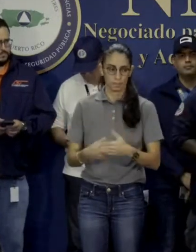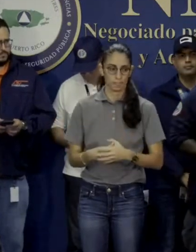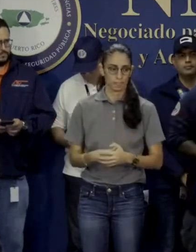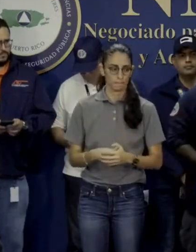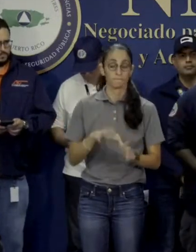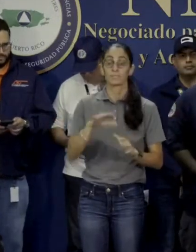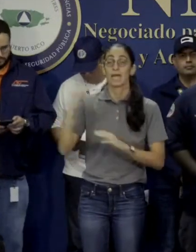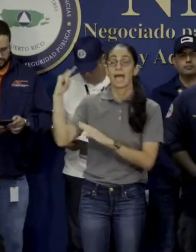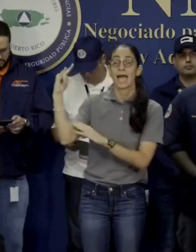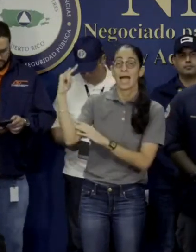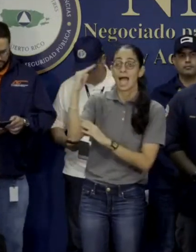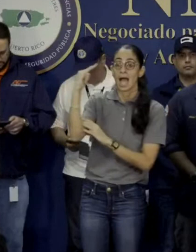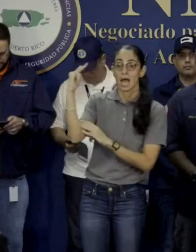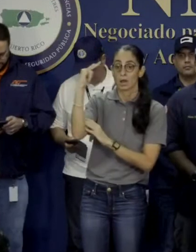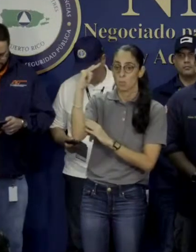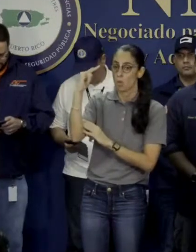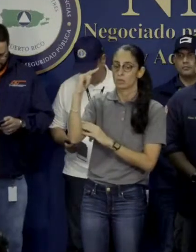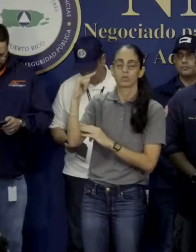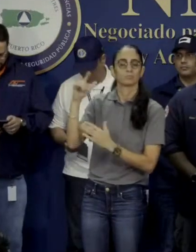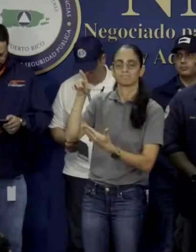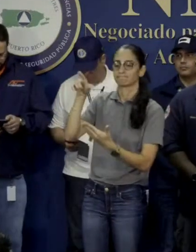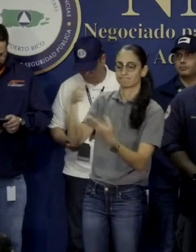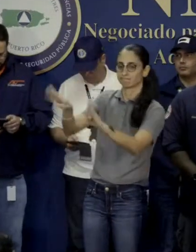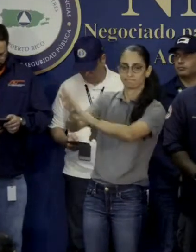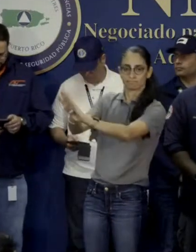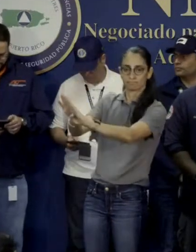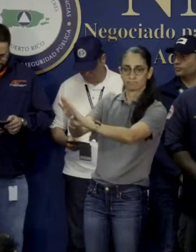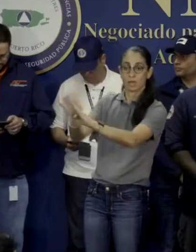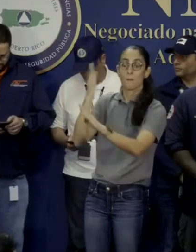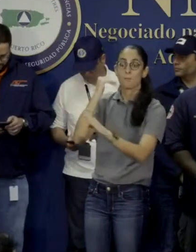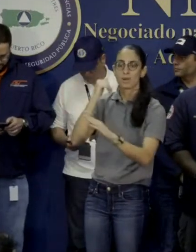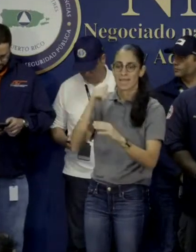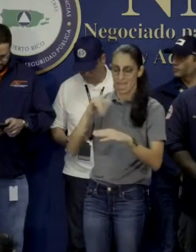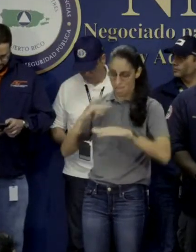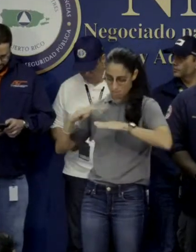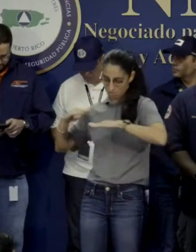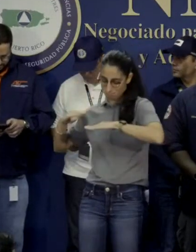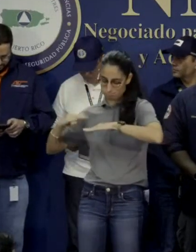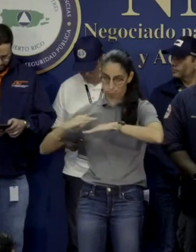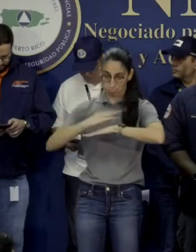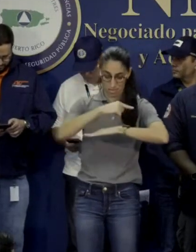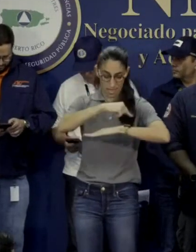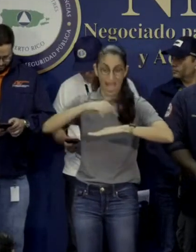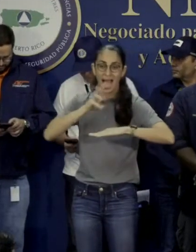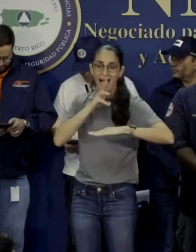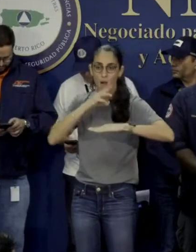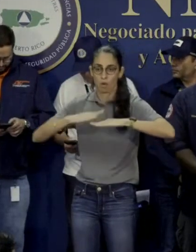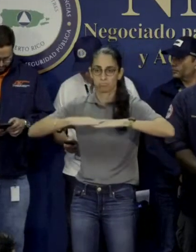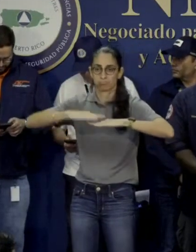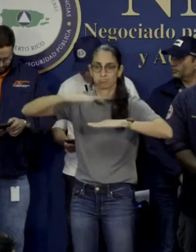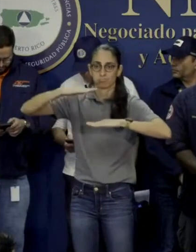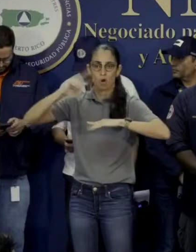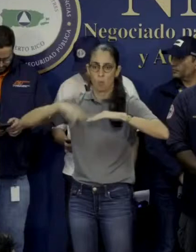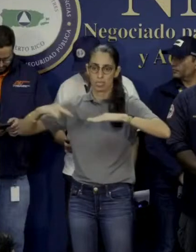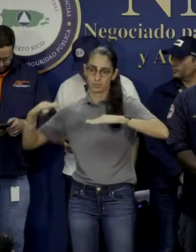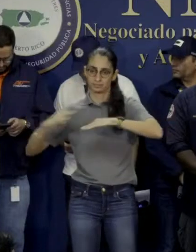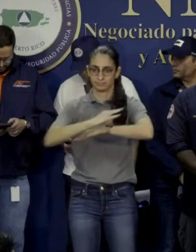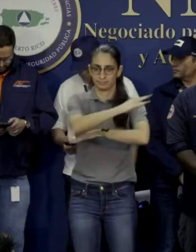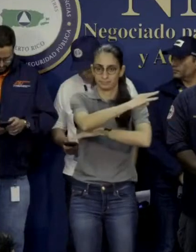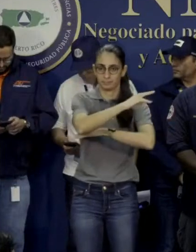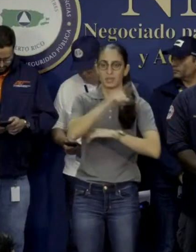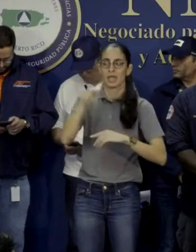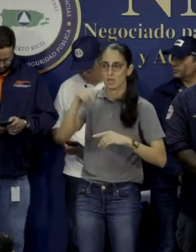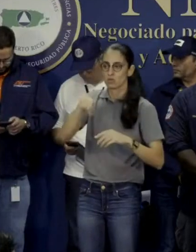El aeropuerto Mercedita está cerrado, hay una situación de inundación en la pista. La autoridad de los puertos está trabajando con la Guardia